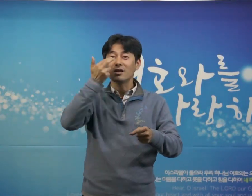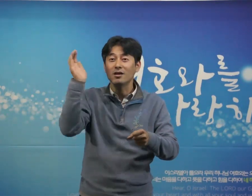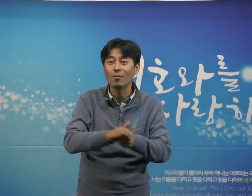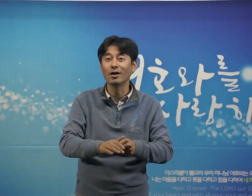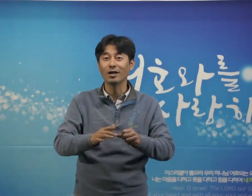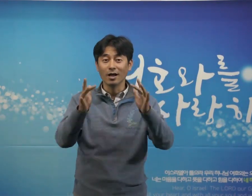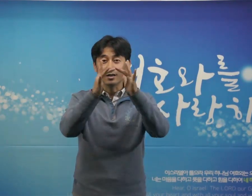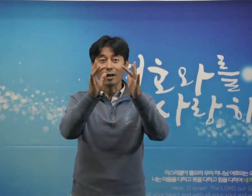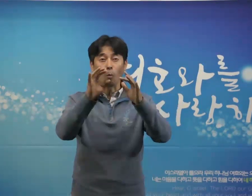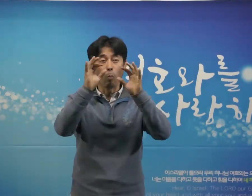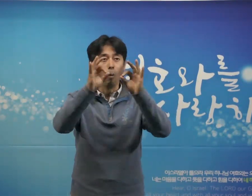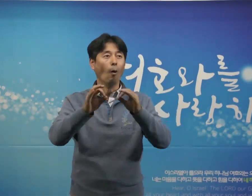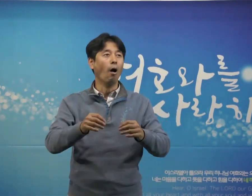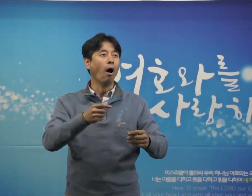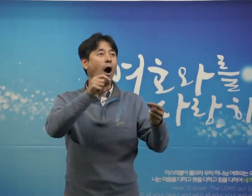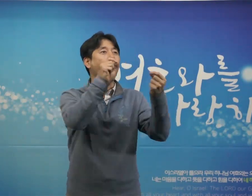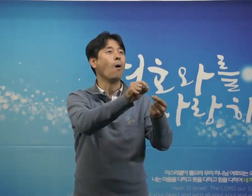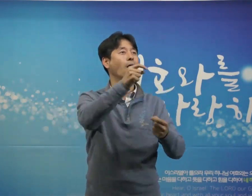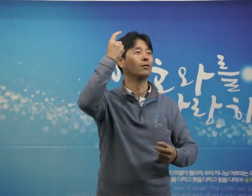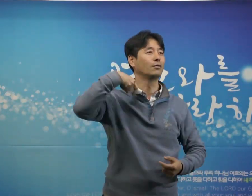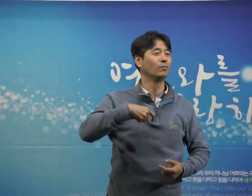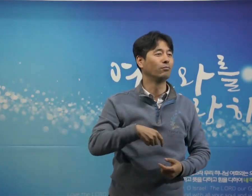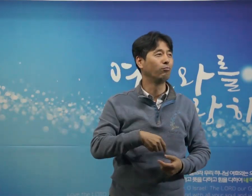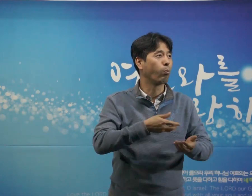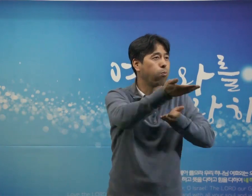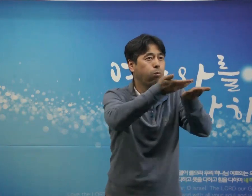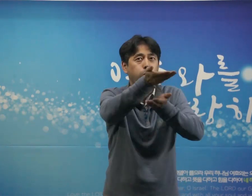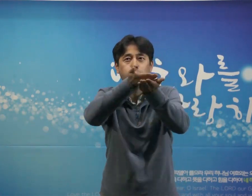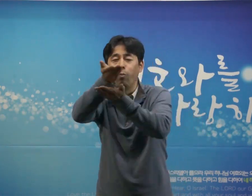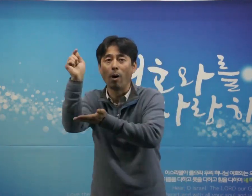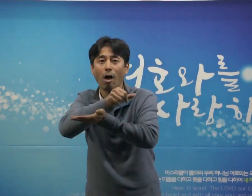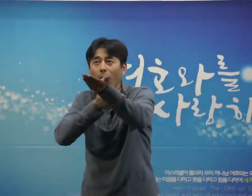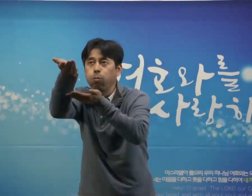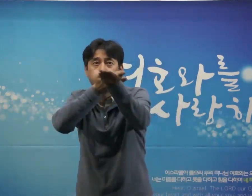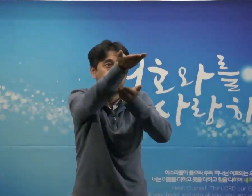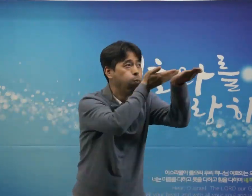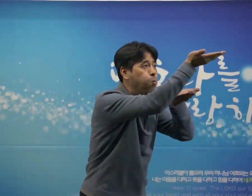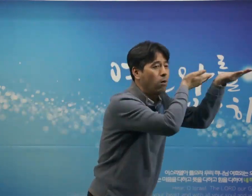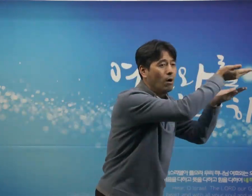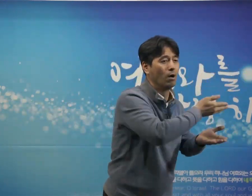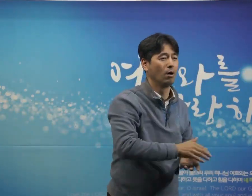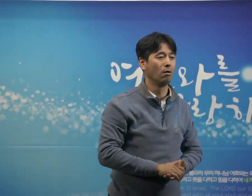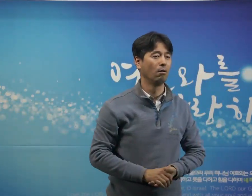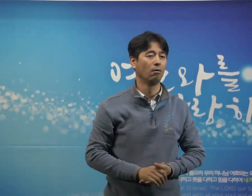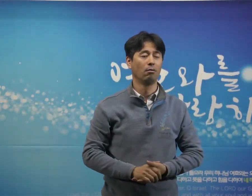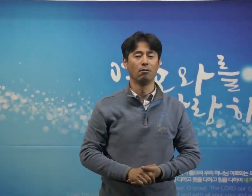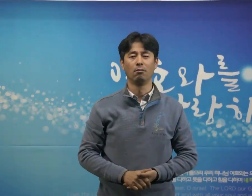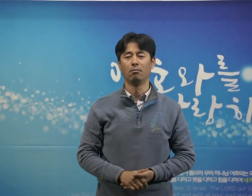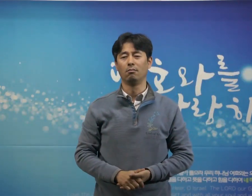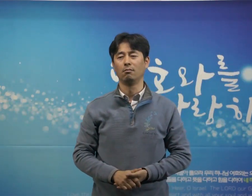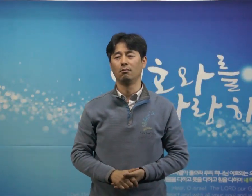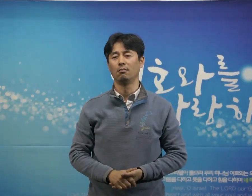지금 우리가 살아가는 곳에서는 멀지만 방송을 통해서는 더욱더 쉽게 교류하는 모습을 볼 수가